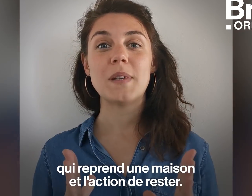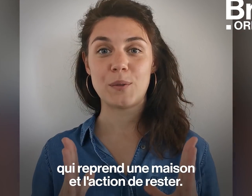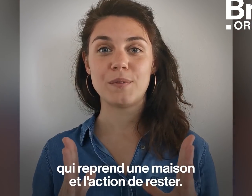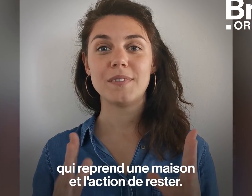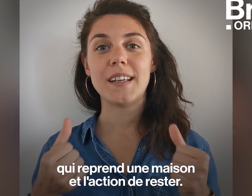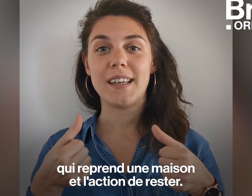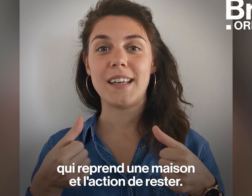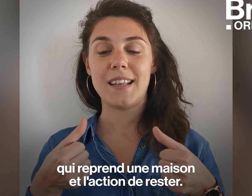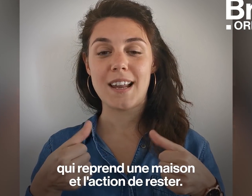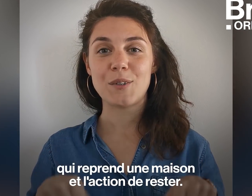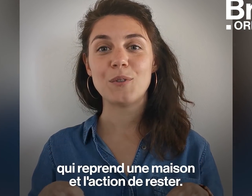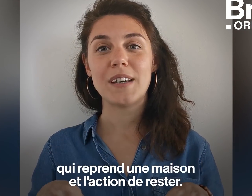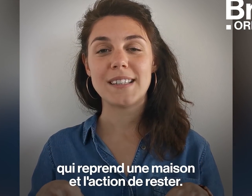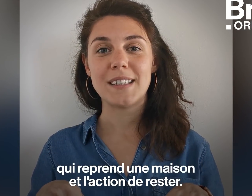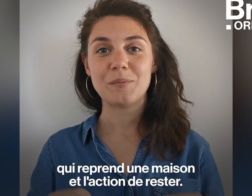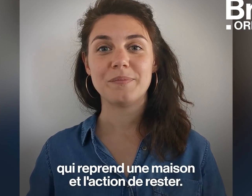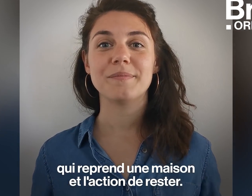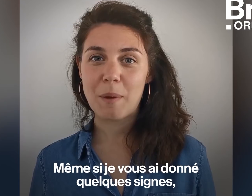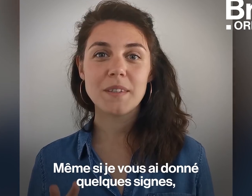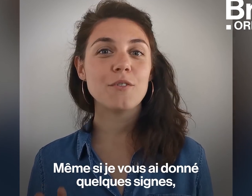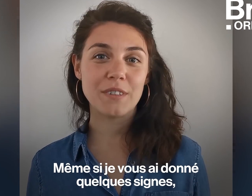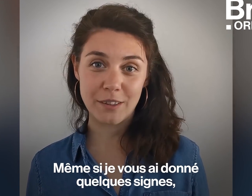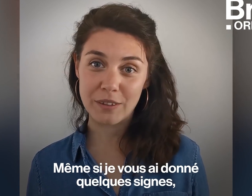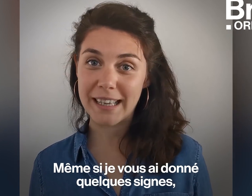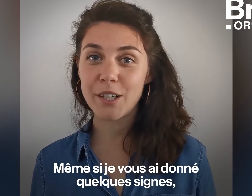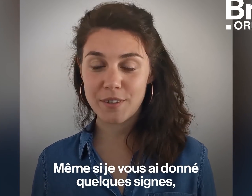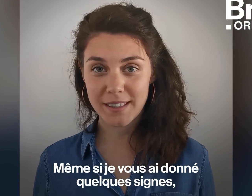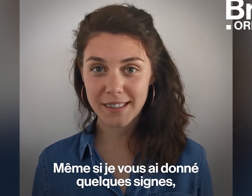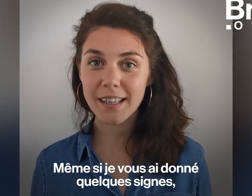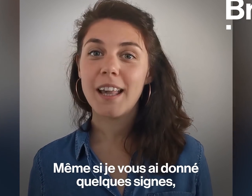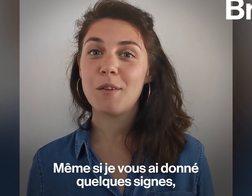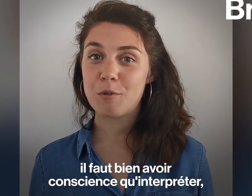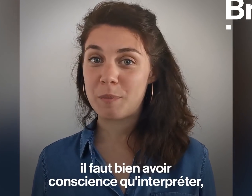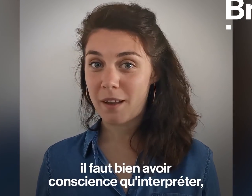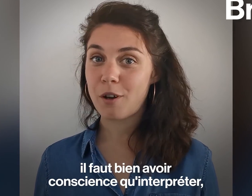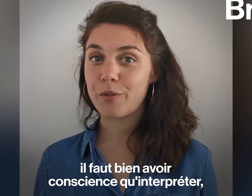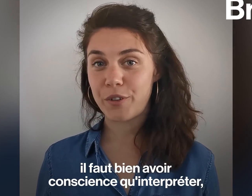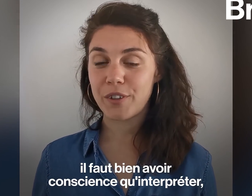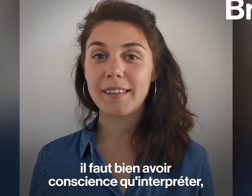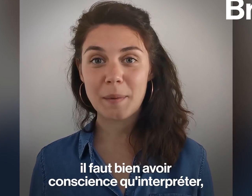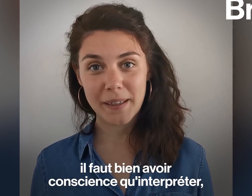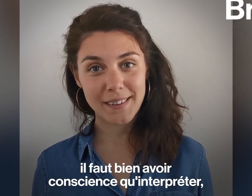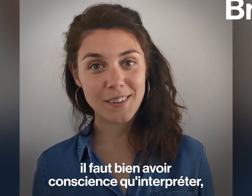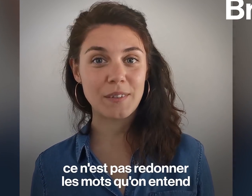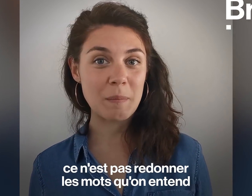maison et l'action de rester. Même si je vous ai donné quelques signes, il faut bien avoir conscience qu'interpréter, ce n'est